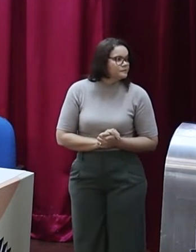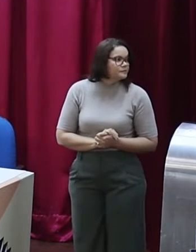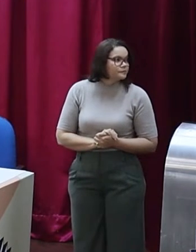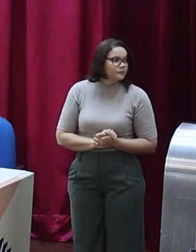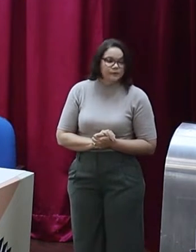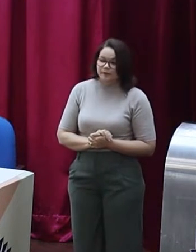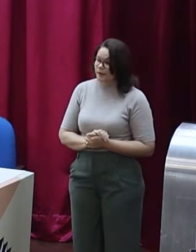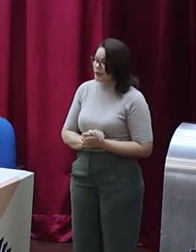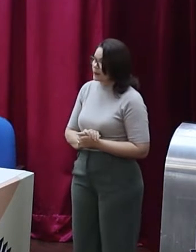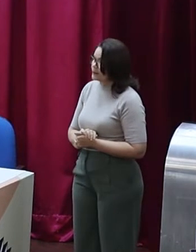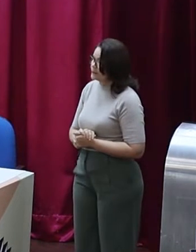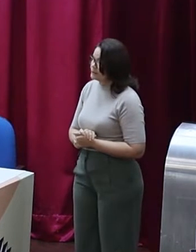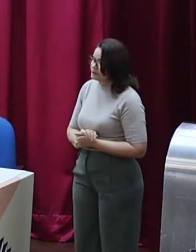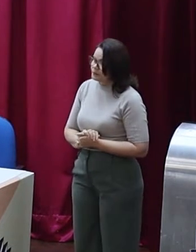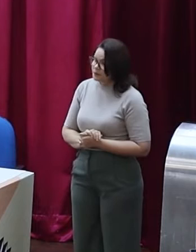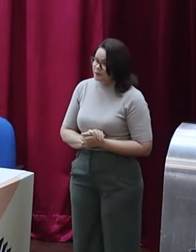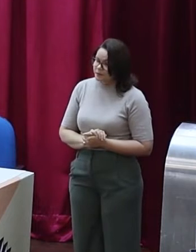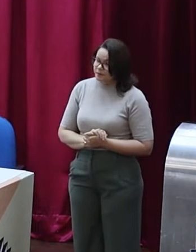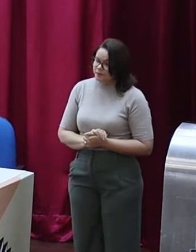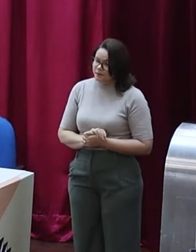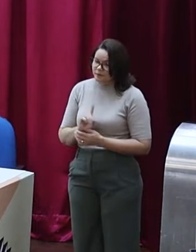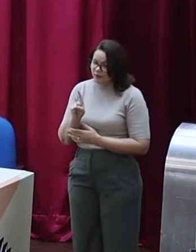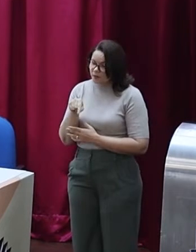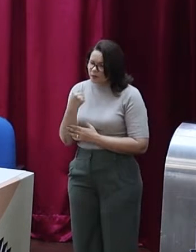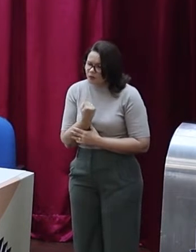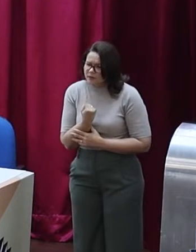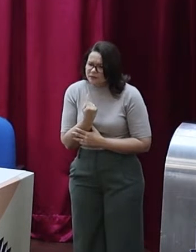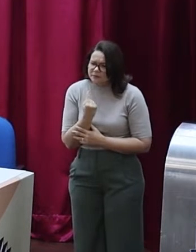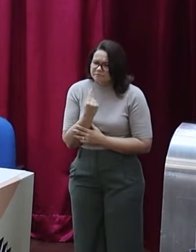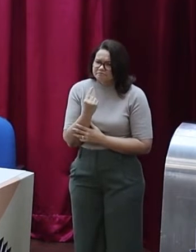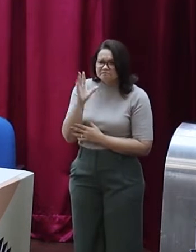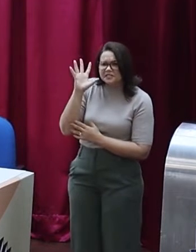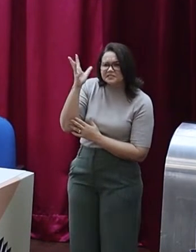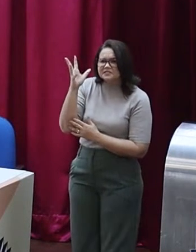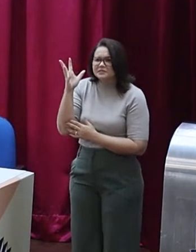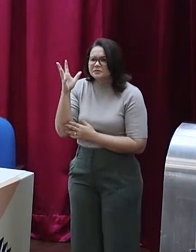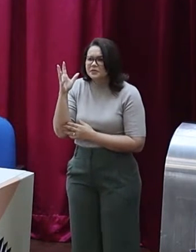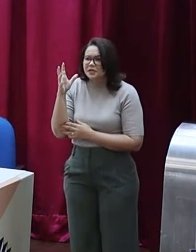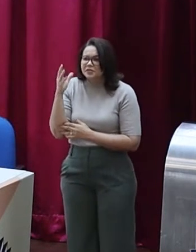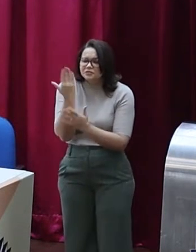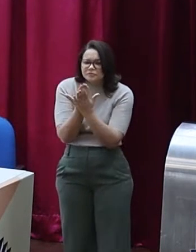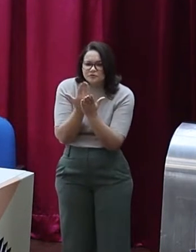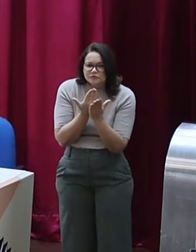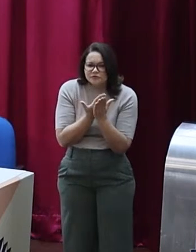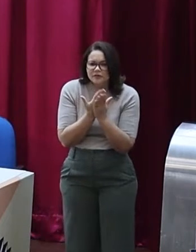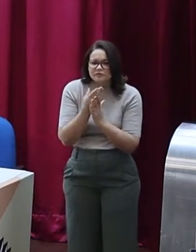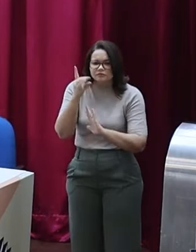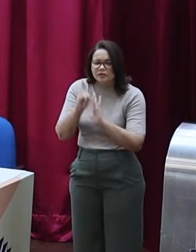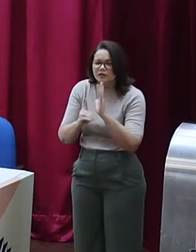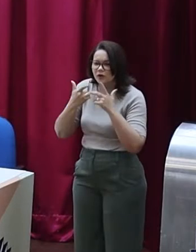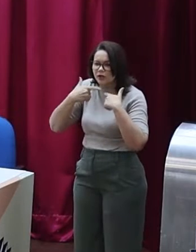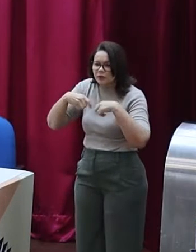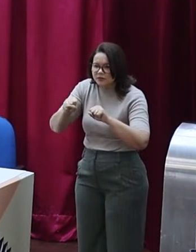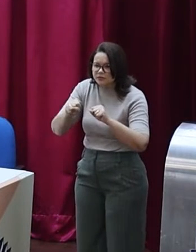O que é que nós decidimos e o que é que nós estamos discutindo no âmbito do estudo do direito linguístico aqui na Universidade Federal